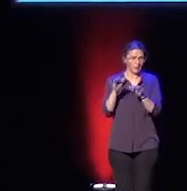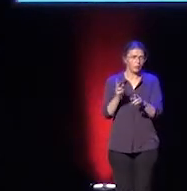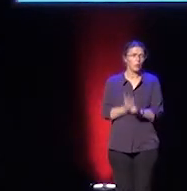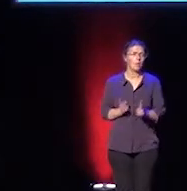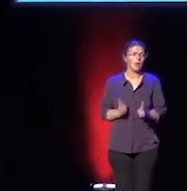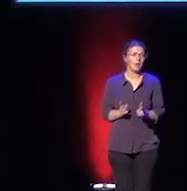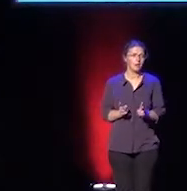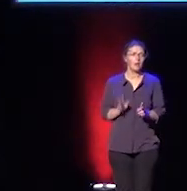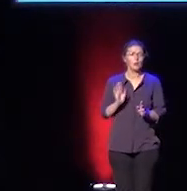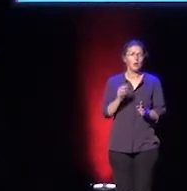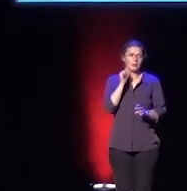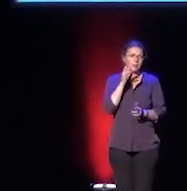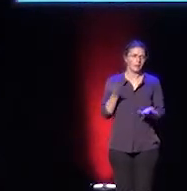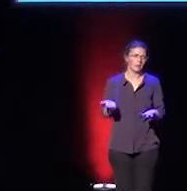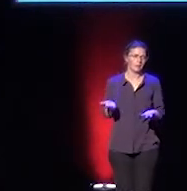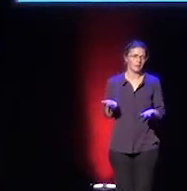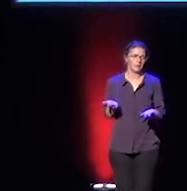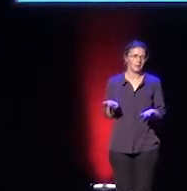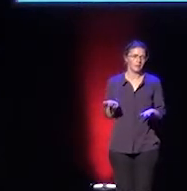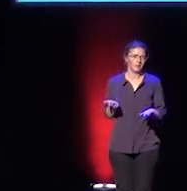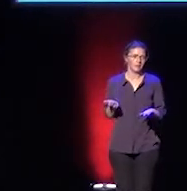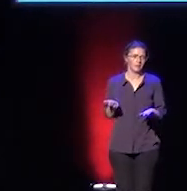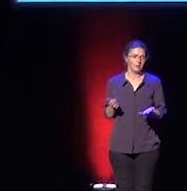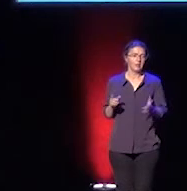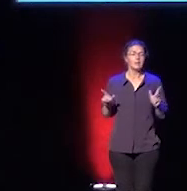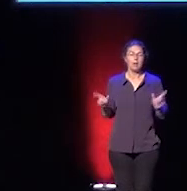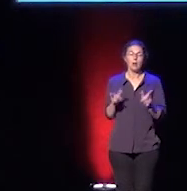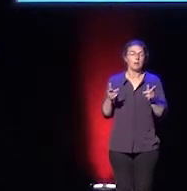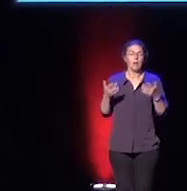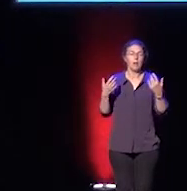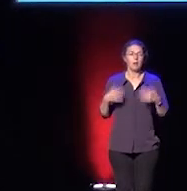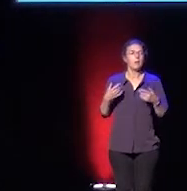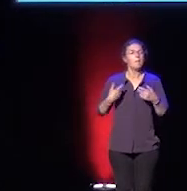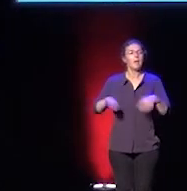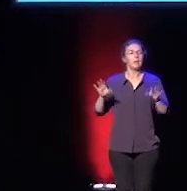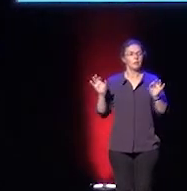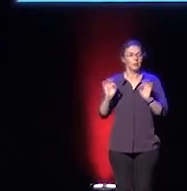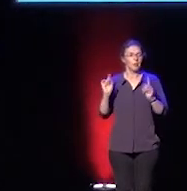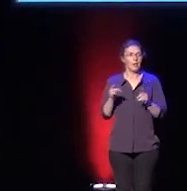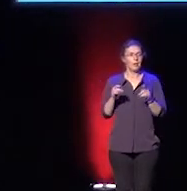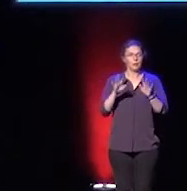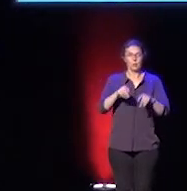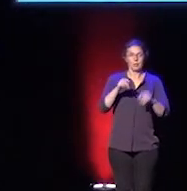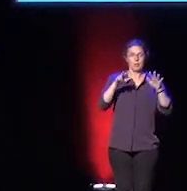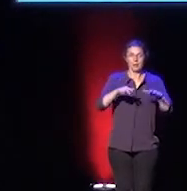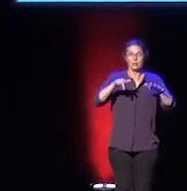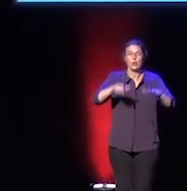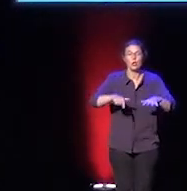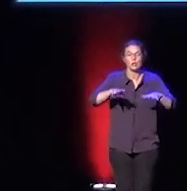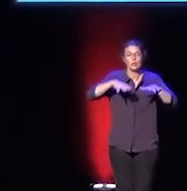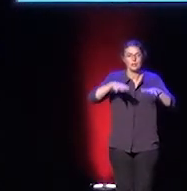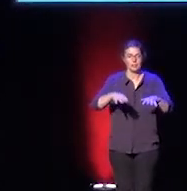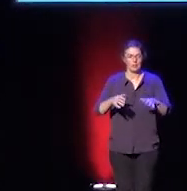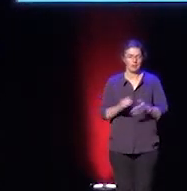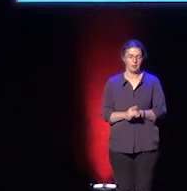normal. Sie gehörten zum Alltag. Und die Zeit war noch viel schlimmer als 1918, 19.